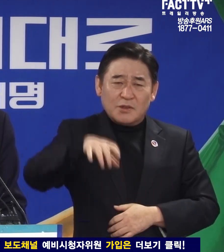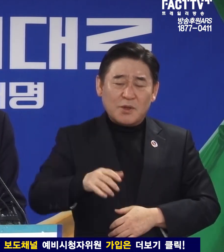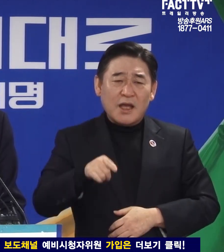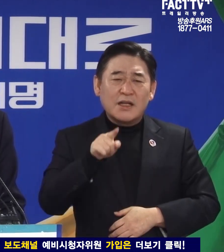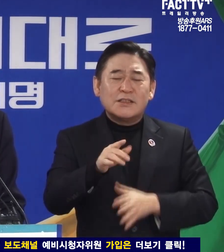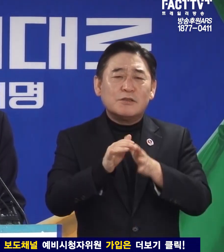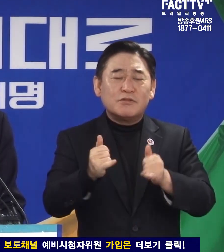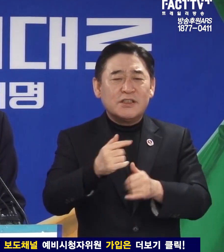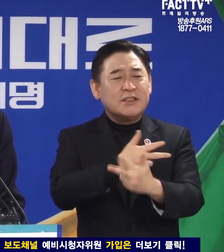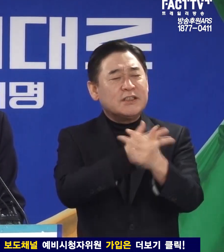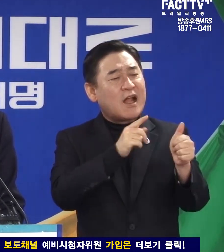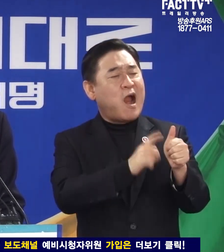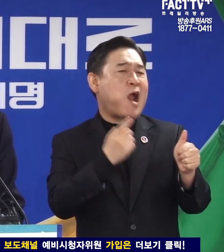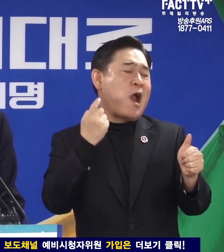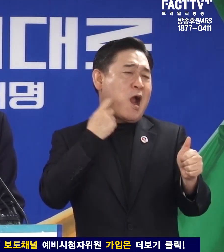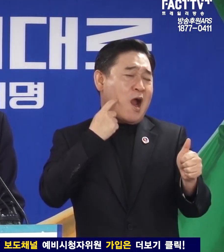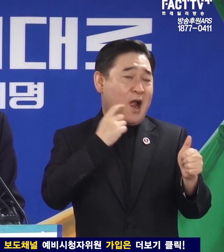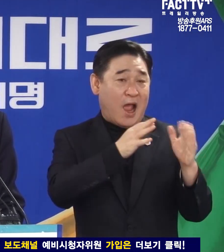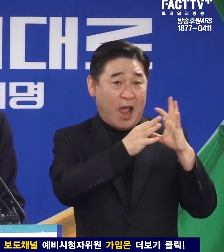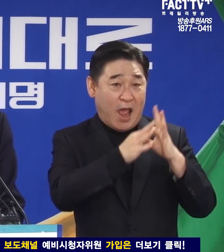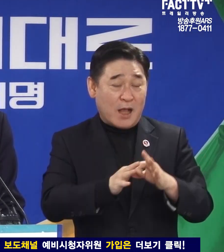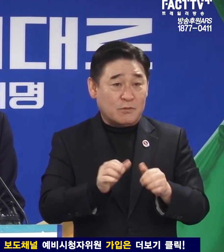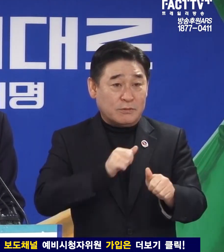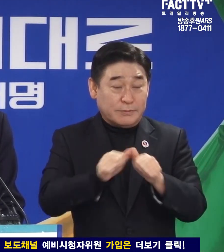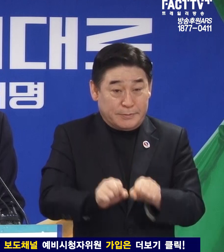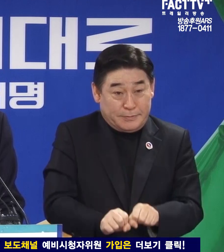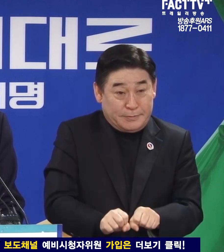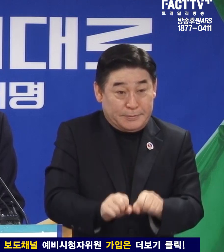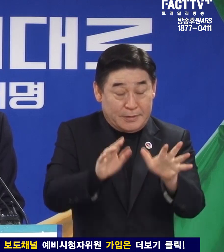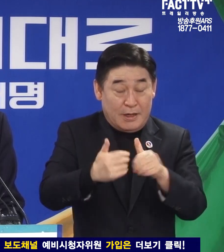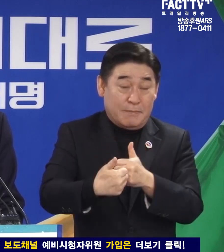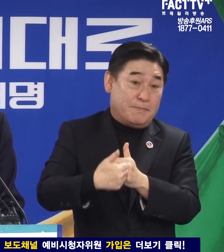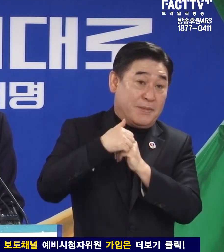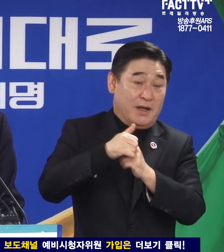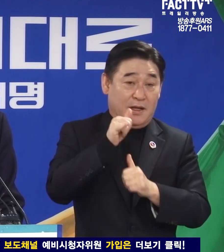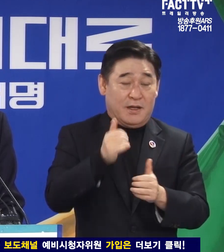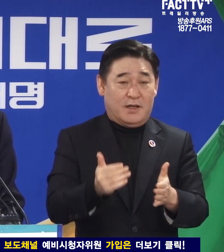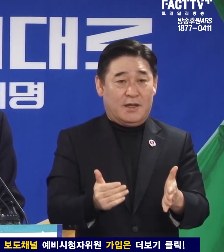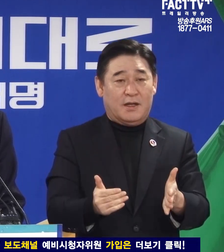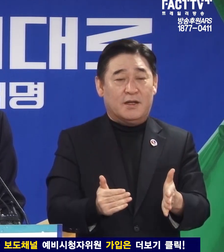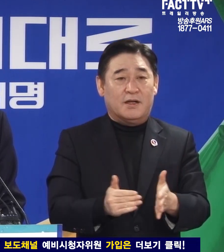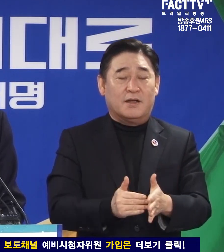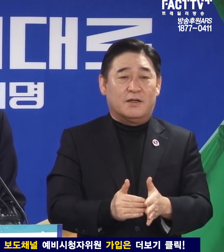그분이 이재명 후보라는 허위 사실을 지속적으로 유포하면서 음해해왔습니다.